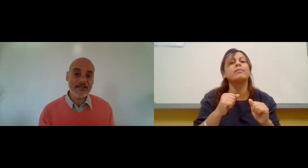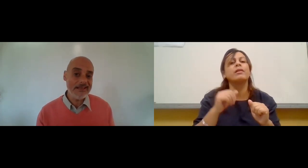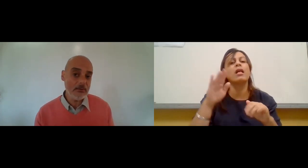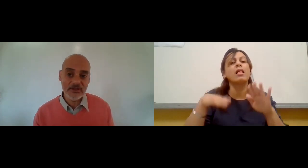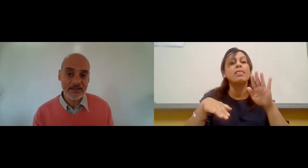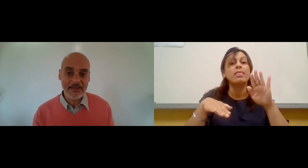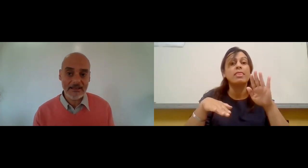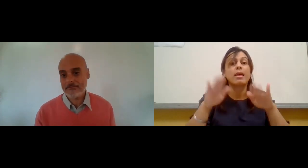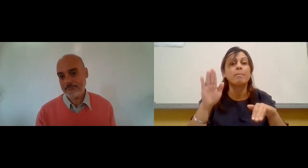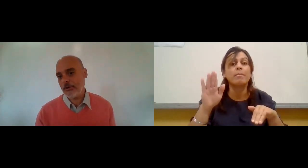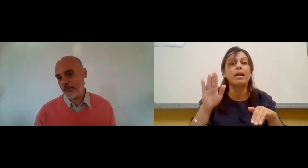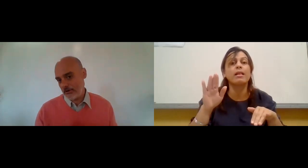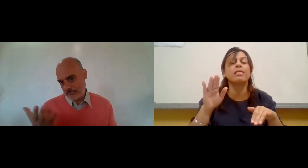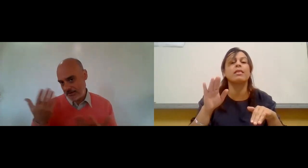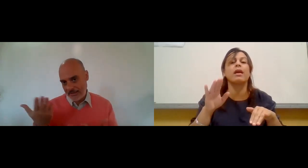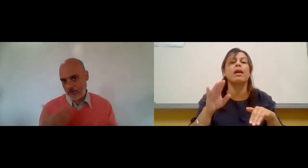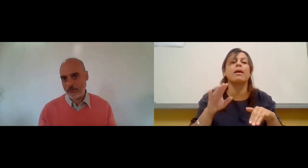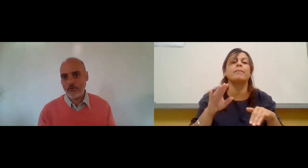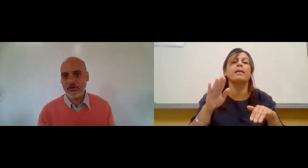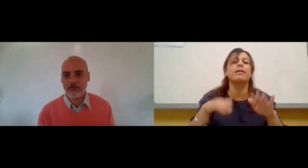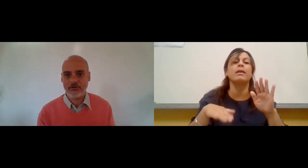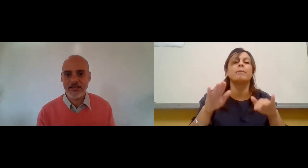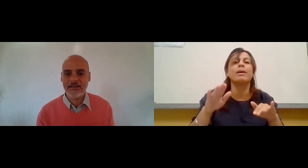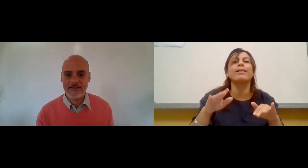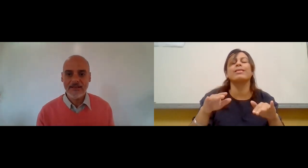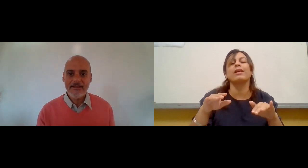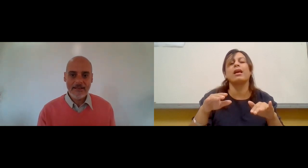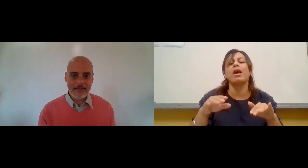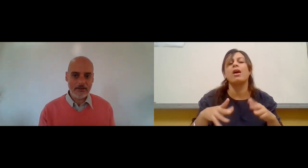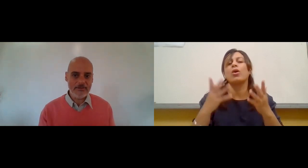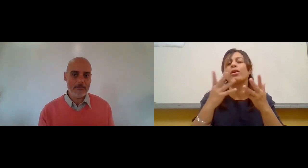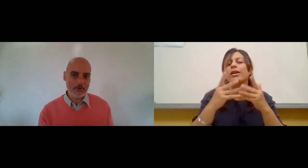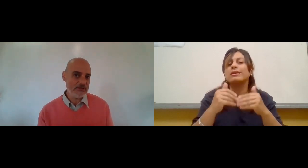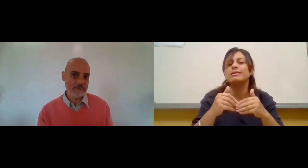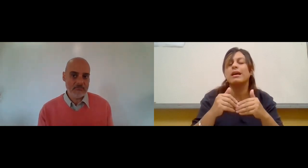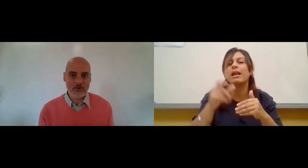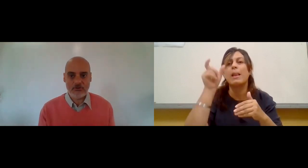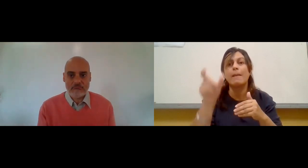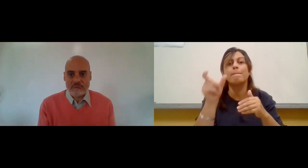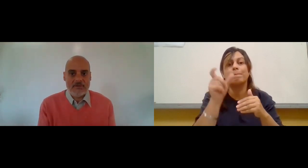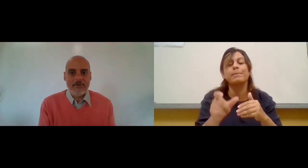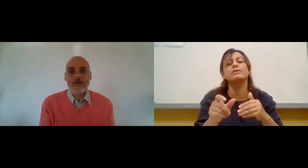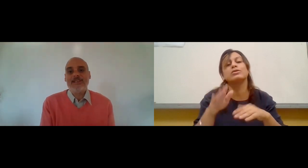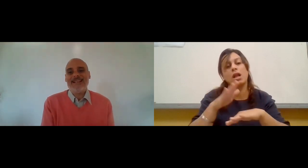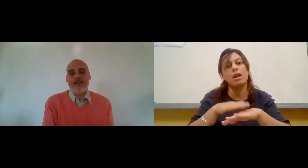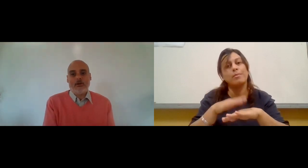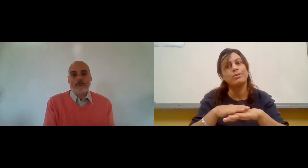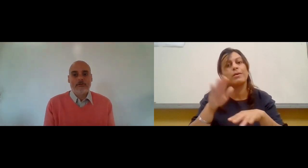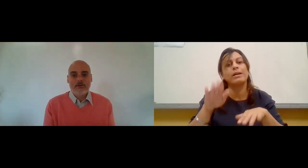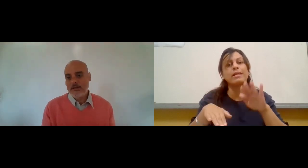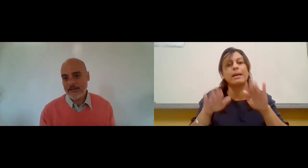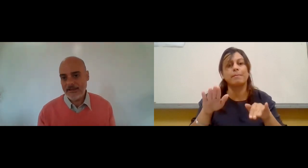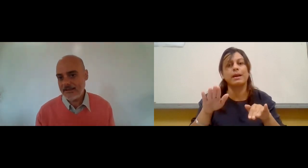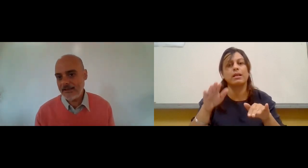comisión de carrera, y comisión de carrera, donde, bueno, integramos algunos docentes, lo define, pero sí, de pique no te diría que